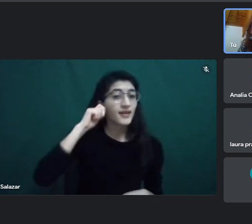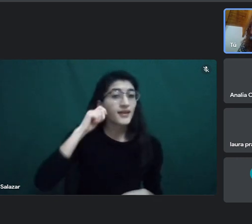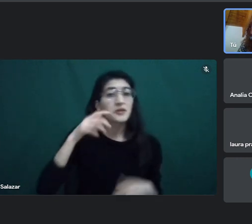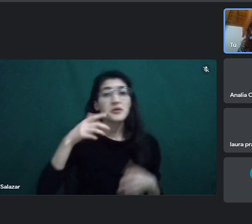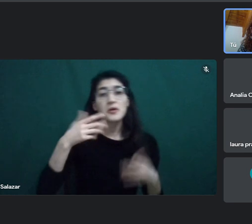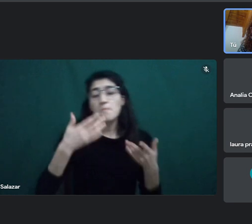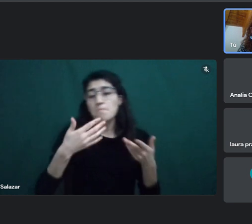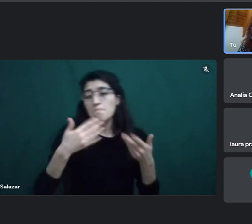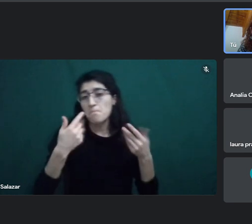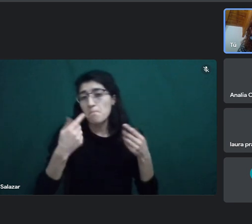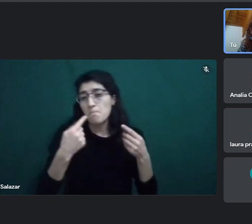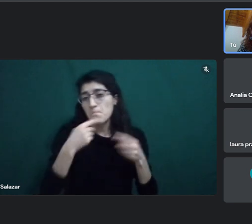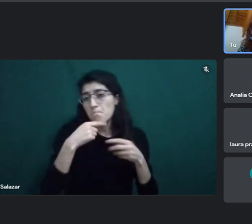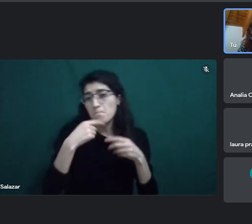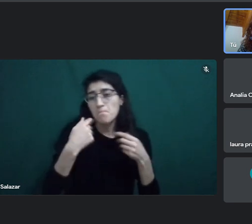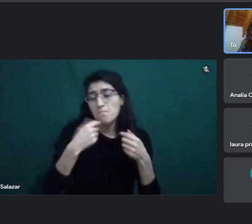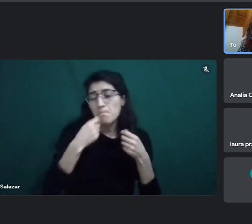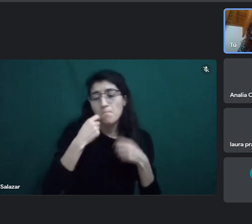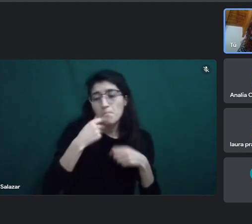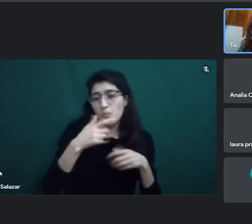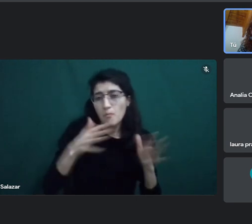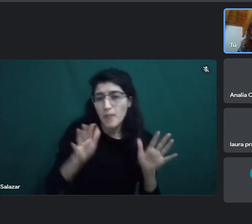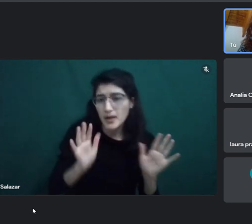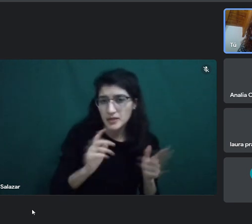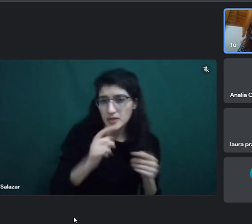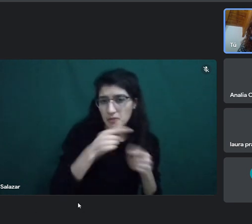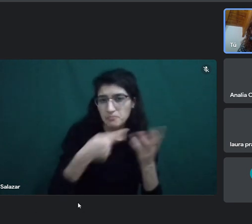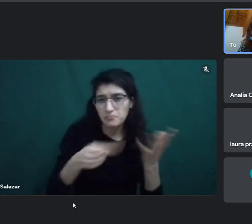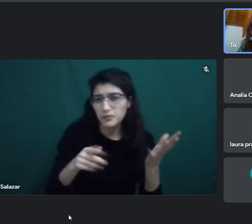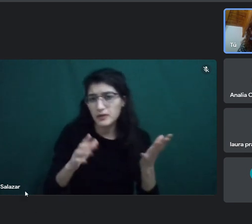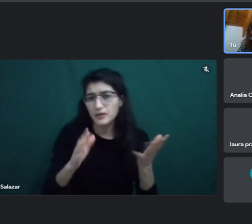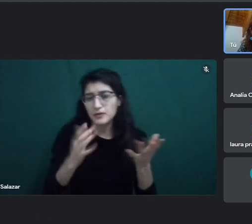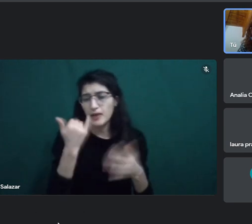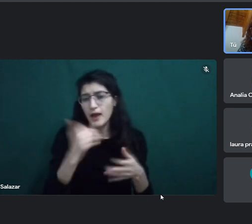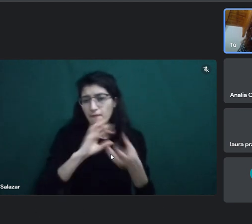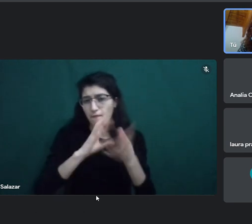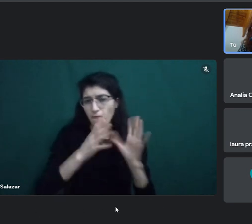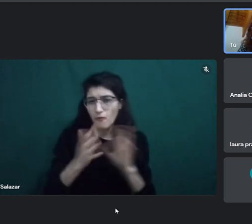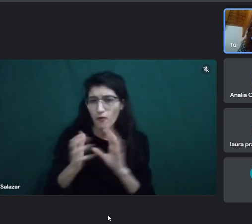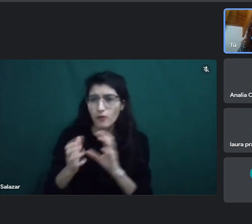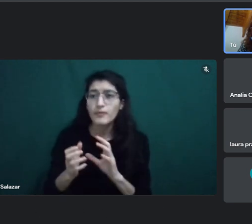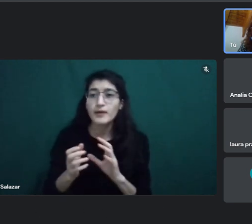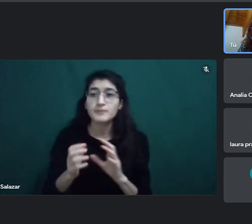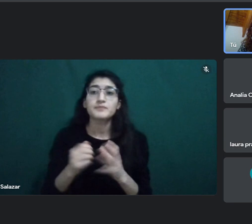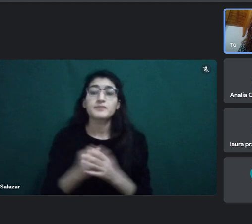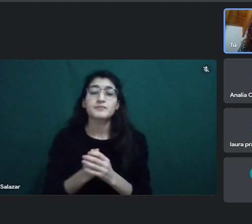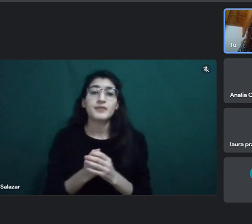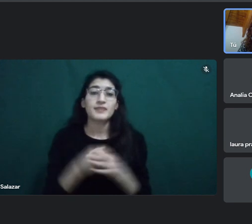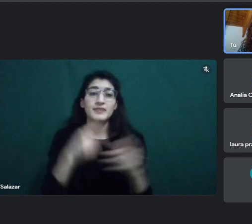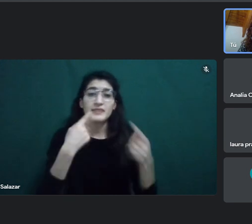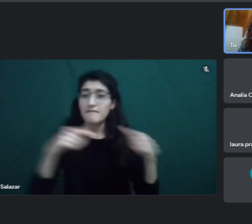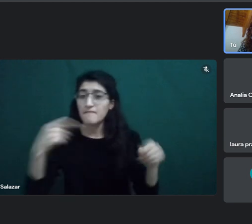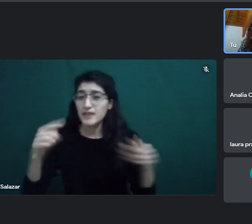decir, creo que ya estuvimos hablando de los casos de, distintos casos de ING, que ahora decía Mónica que